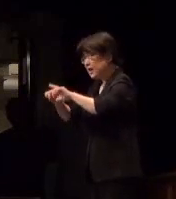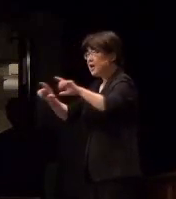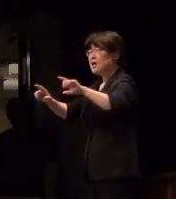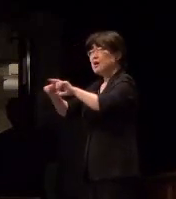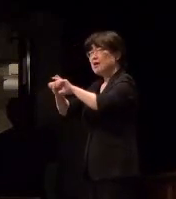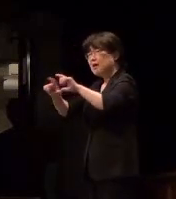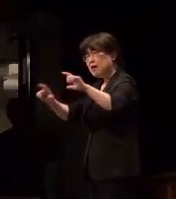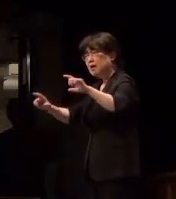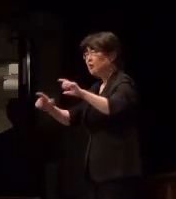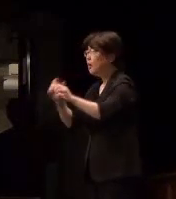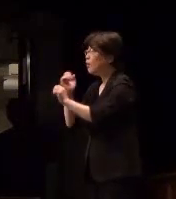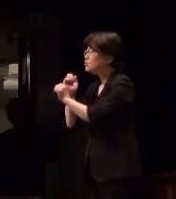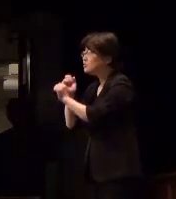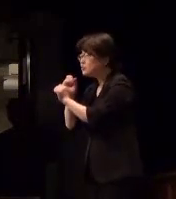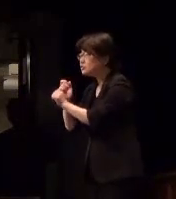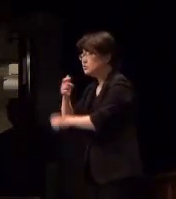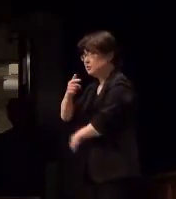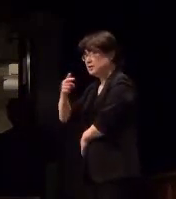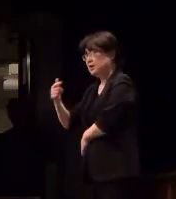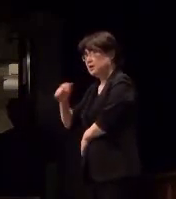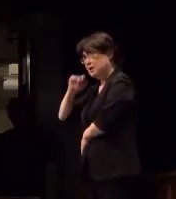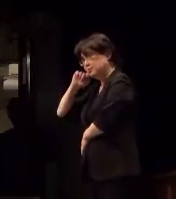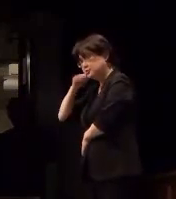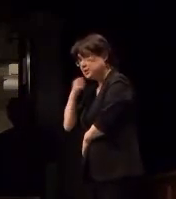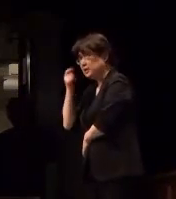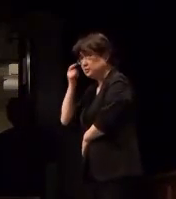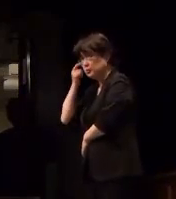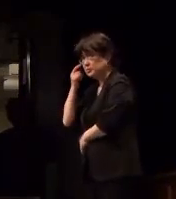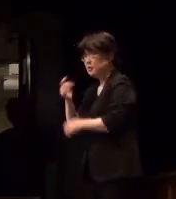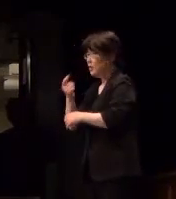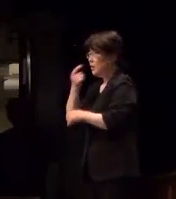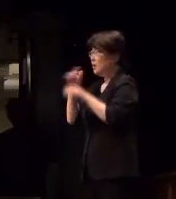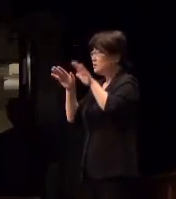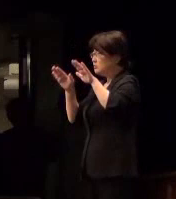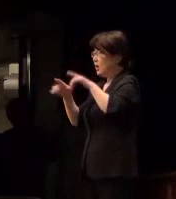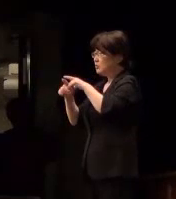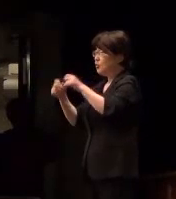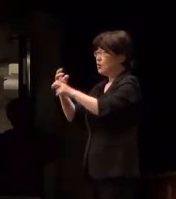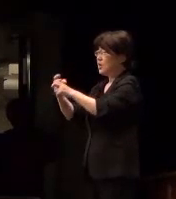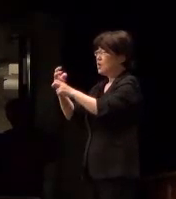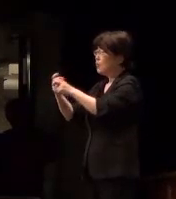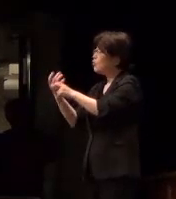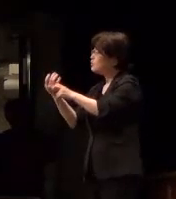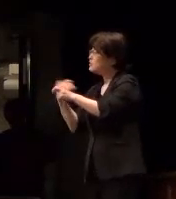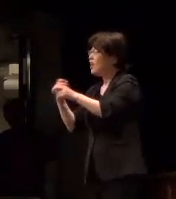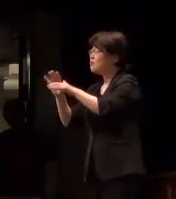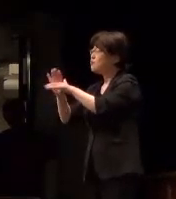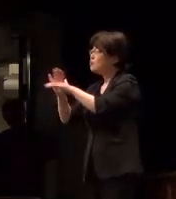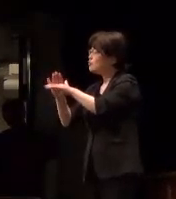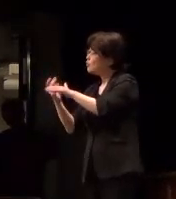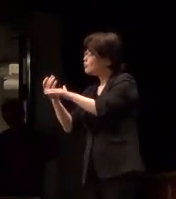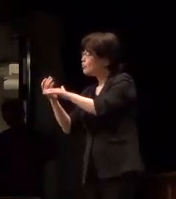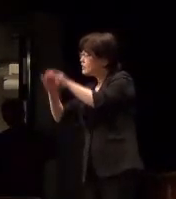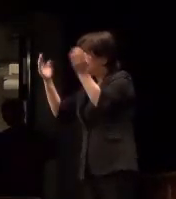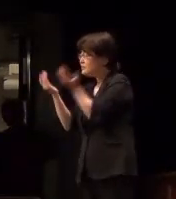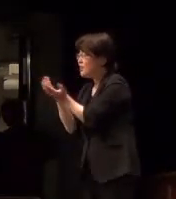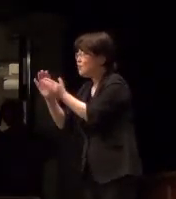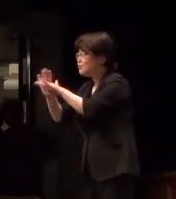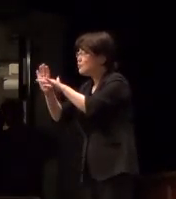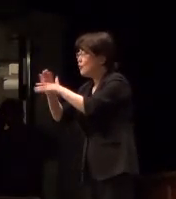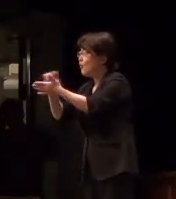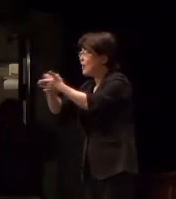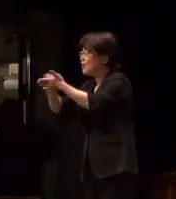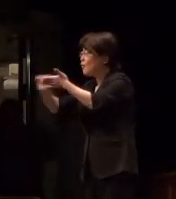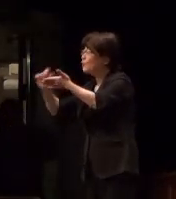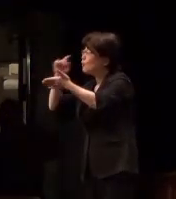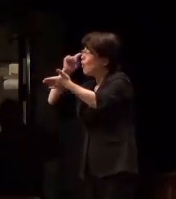ことだと思います。今私はここに日本国憲法の全文の全文を、書こうと思っ